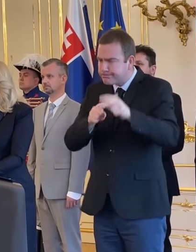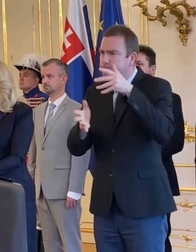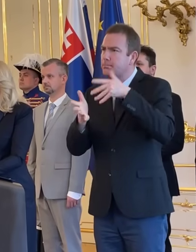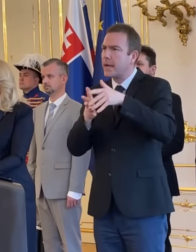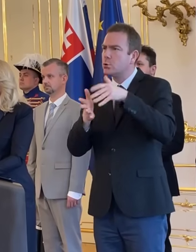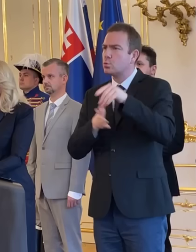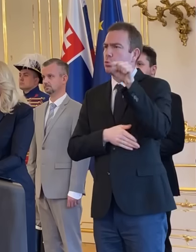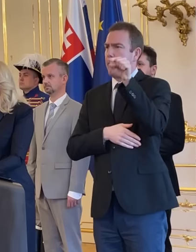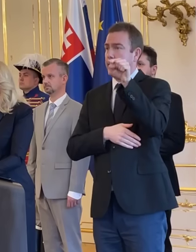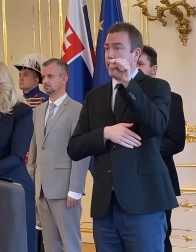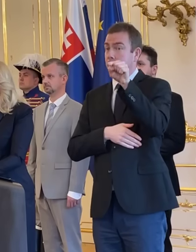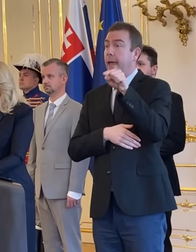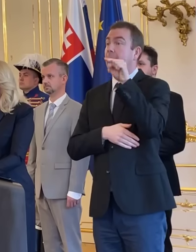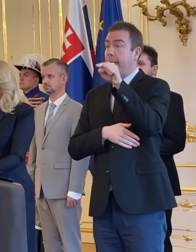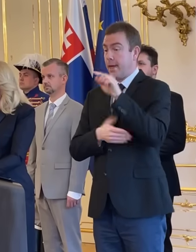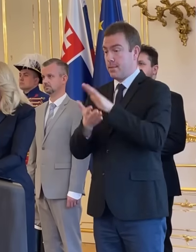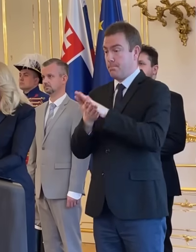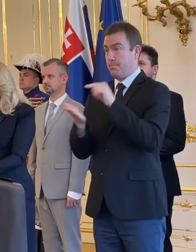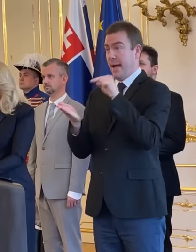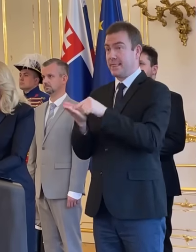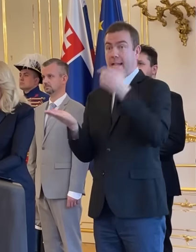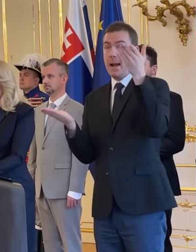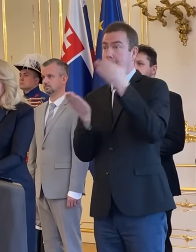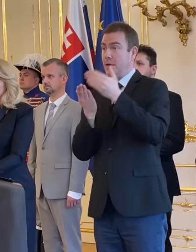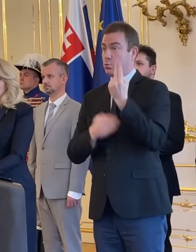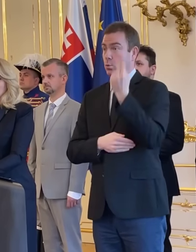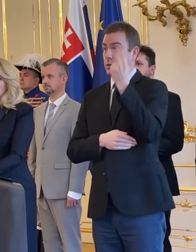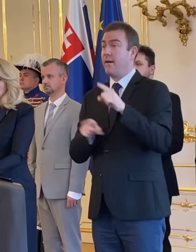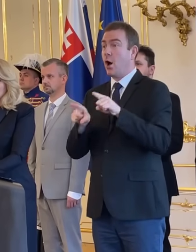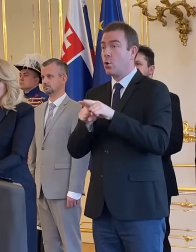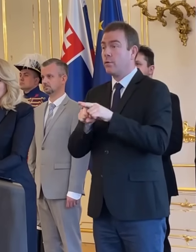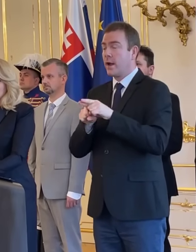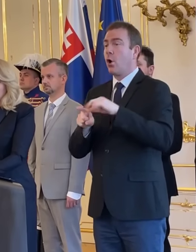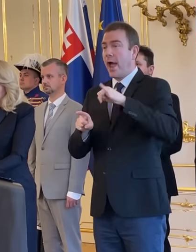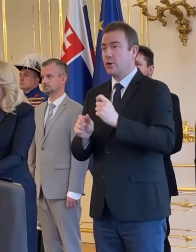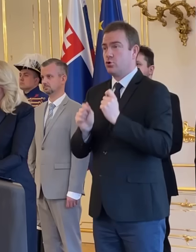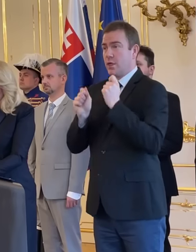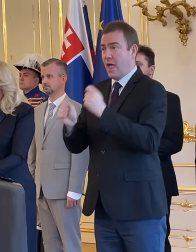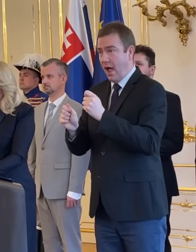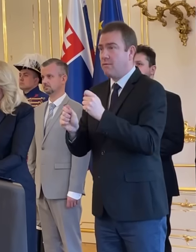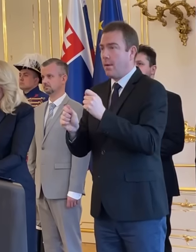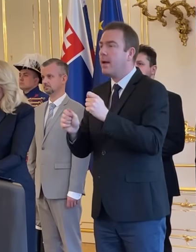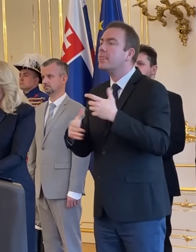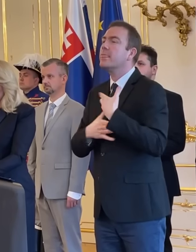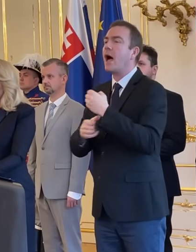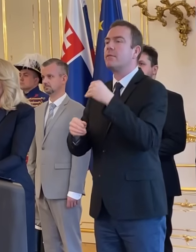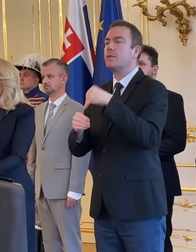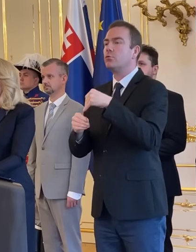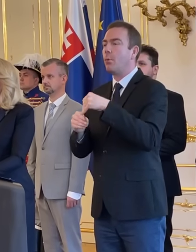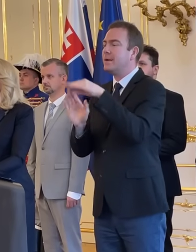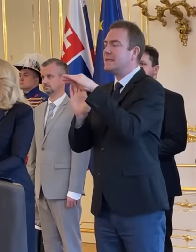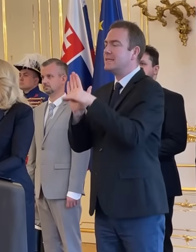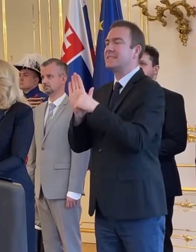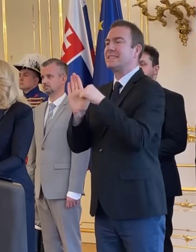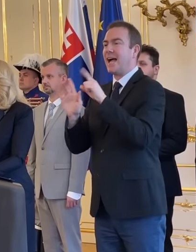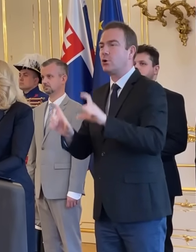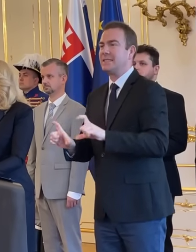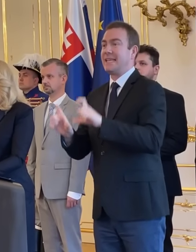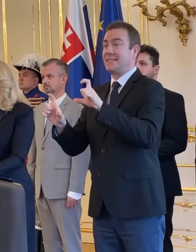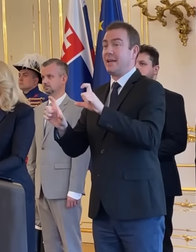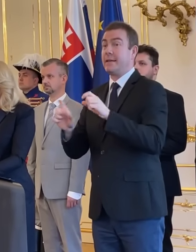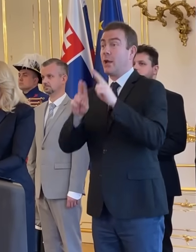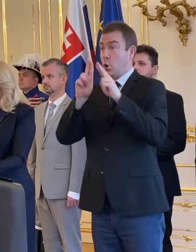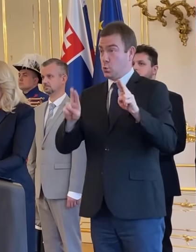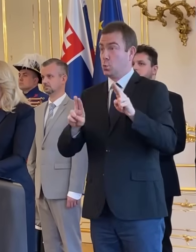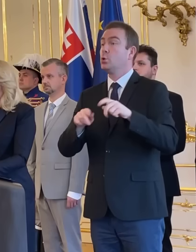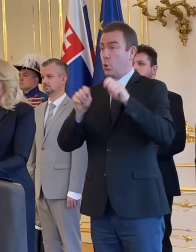ústavou a zároveň podávam návrh na pozastavenie účinnosti zákona, kým súd o mojom návrhu